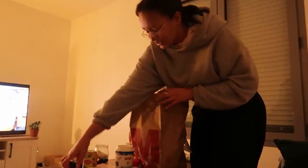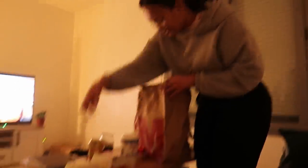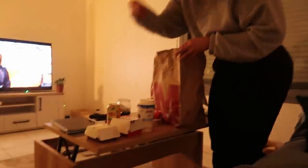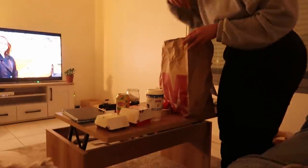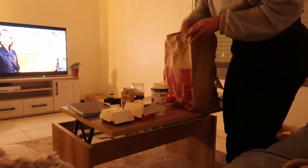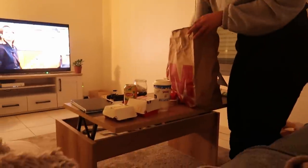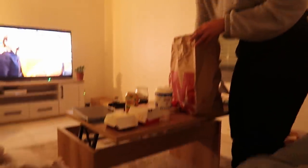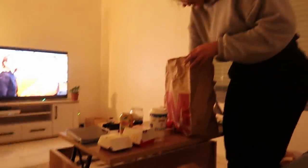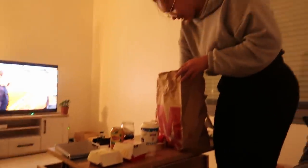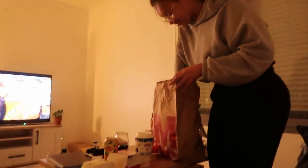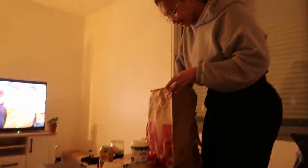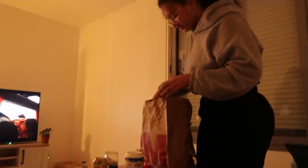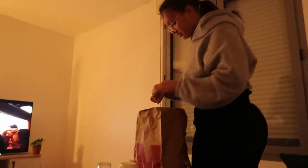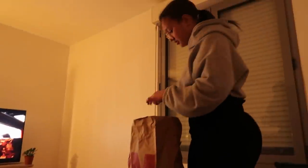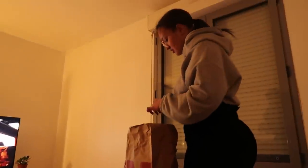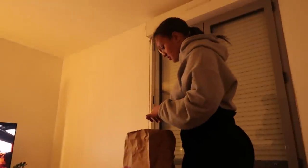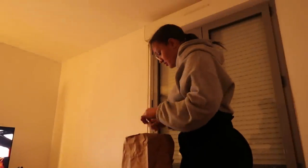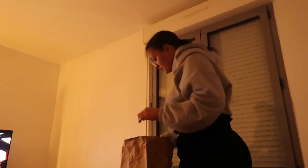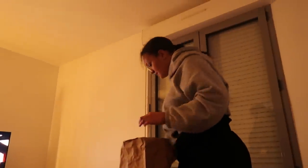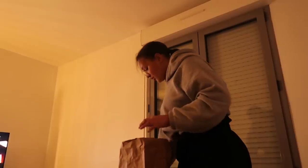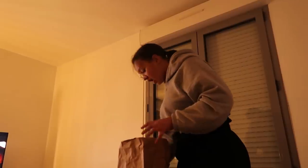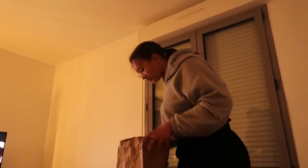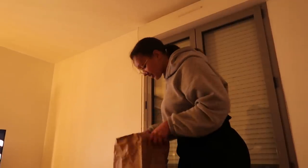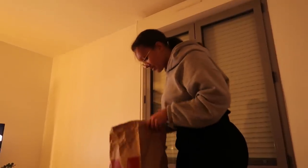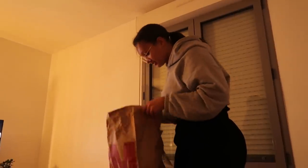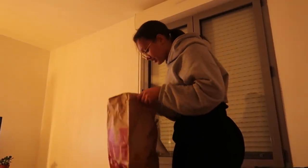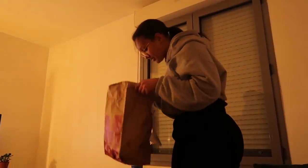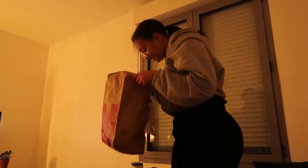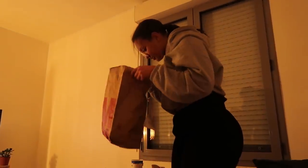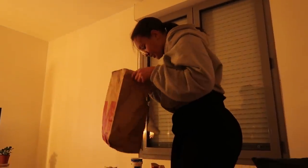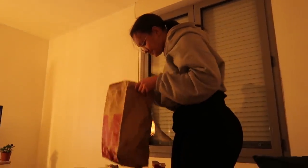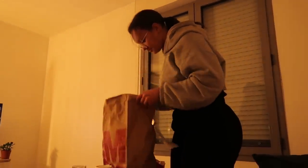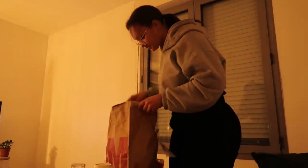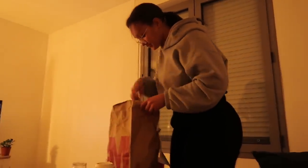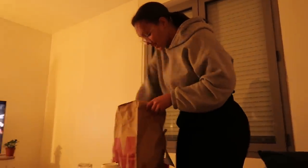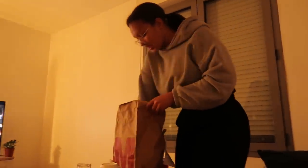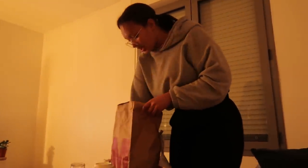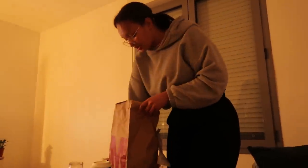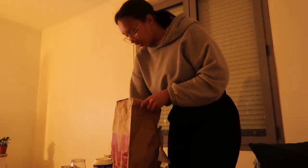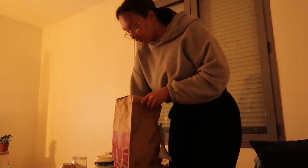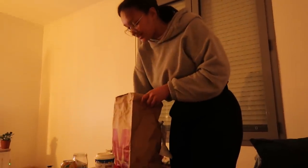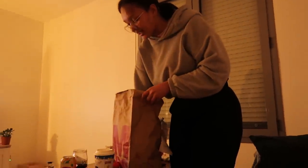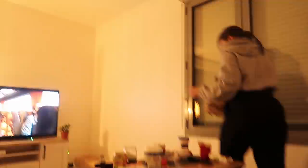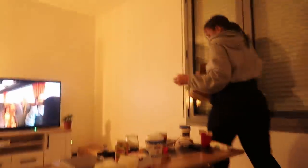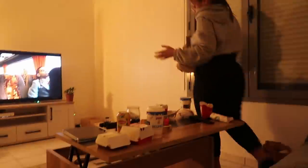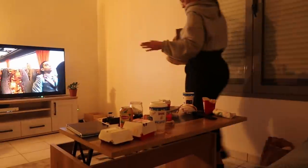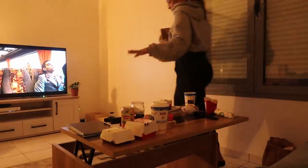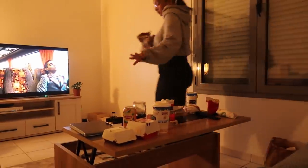mais moi j'aime pas. T'as pas de la sauce? J'ai de la mayonnaise. Oh, j'ai de la mayonnaise, j'ai de la mayonnaise, t'es belle. Ouais, c'est dans mon la frigo. Moutarde. Allez, bon